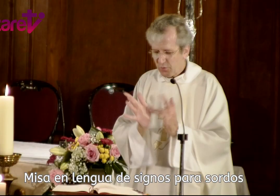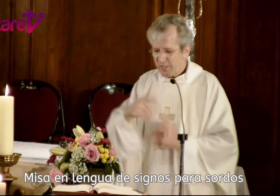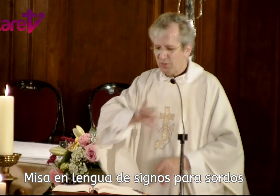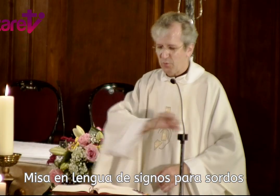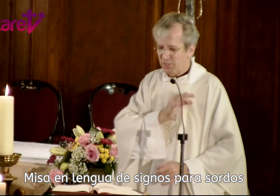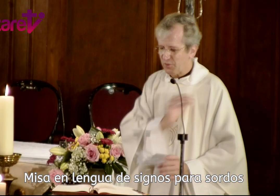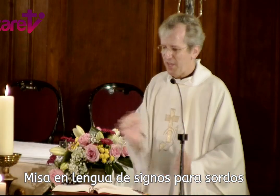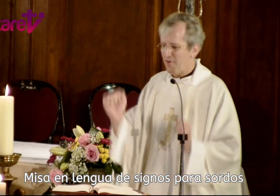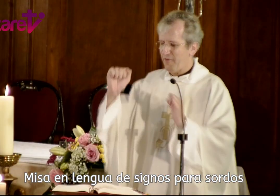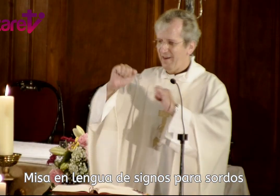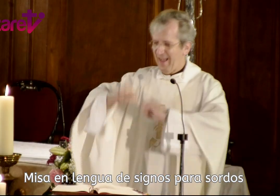Jesucristo nuestro Señor. Amén.